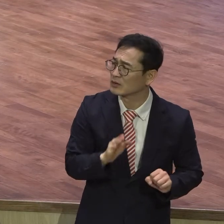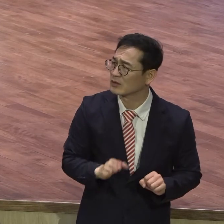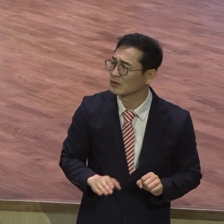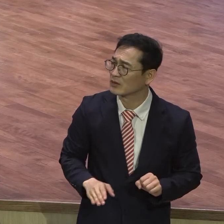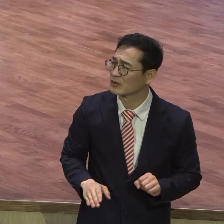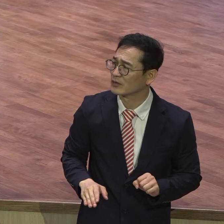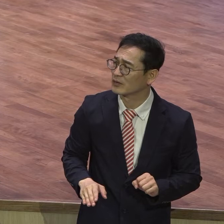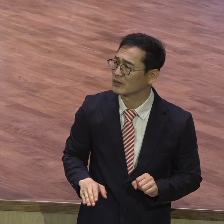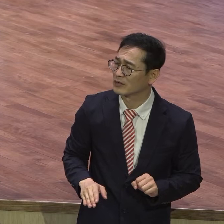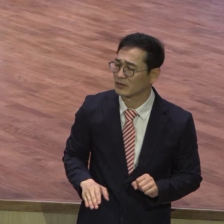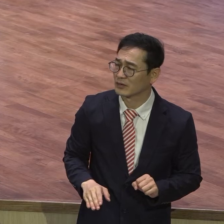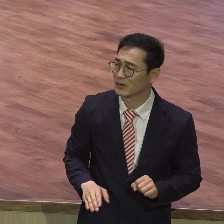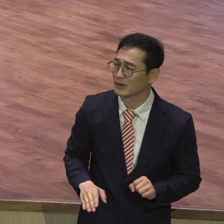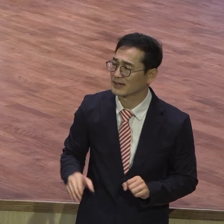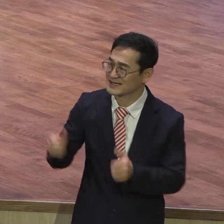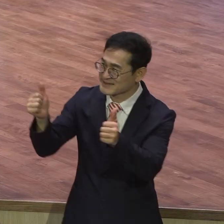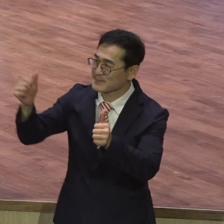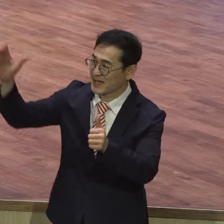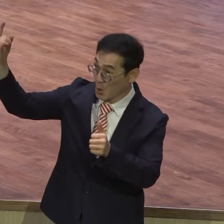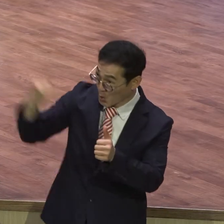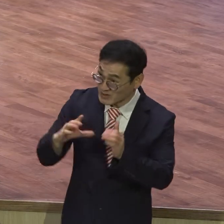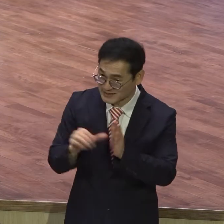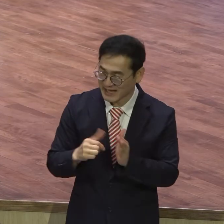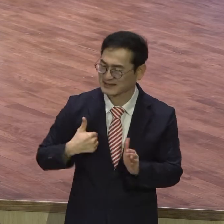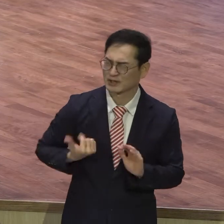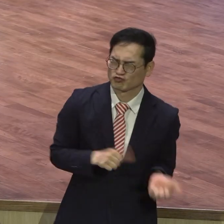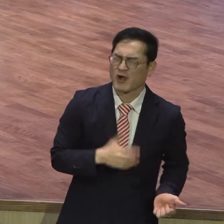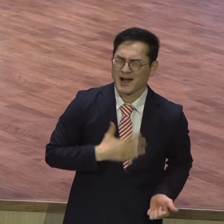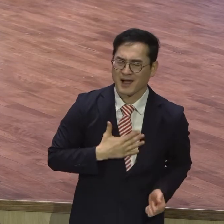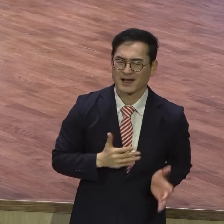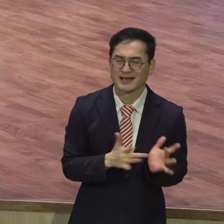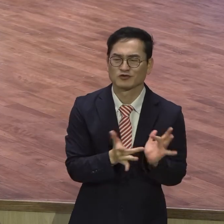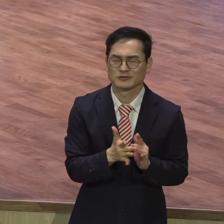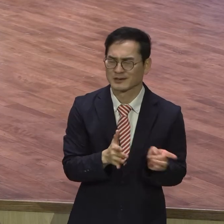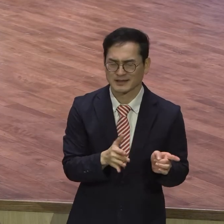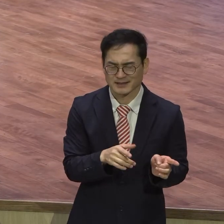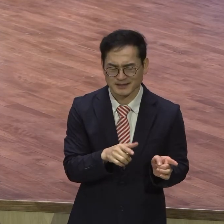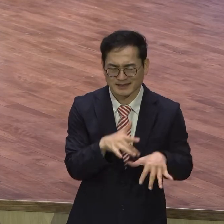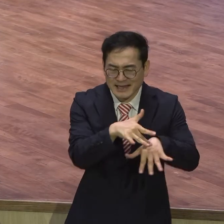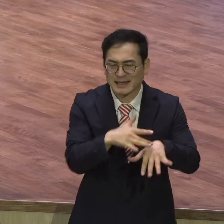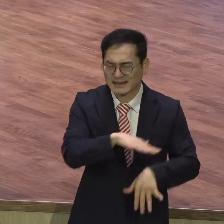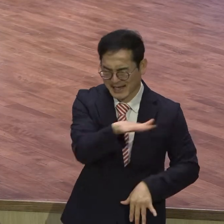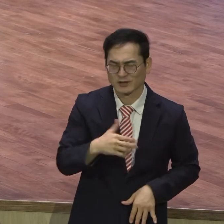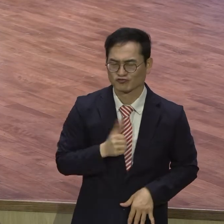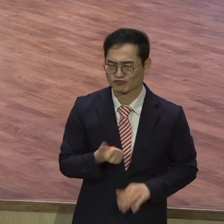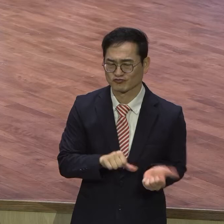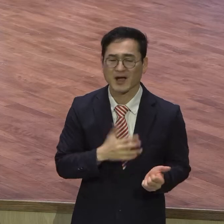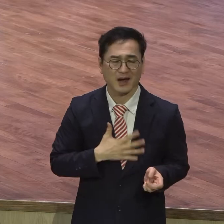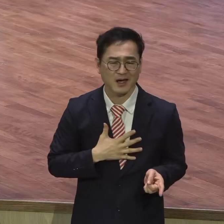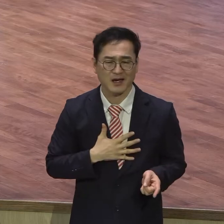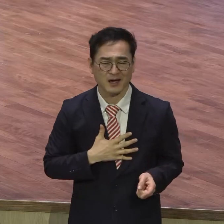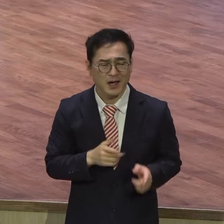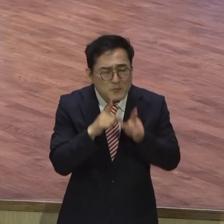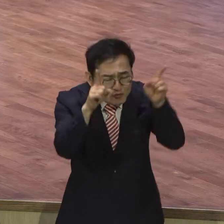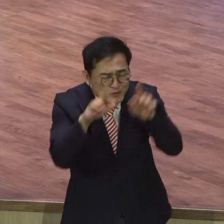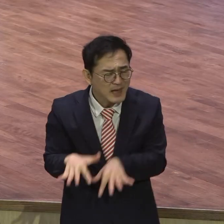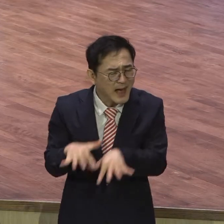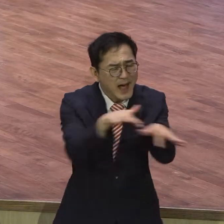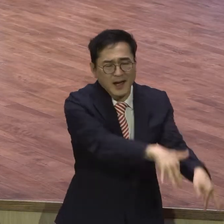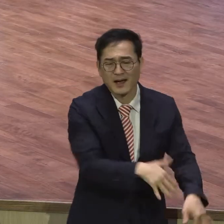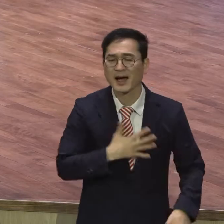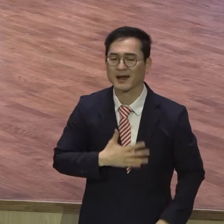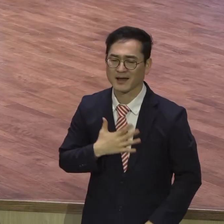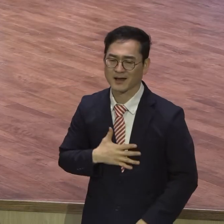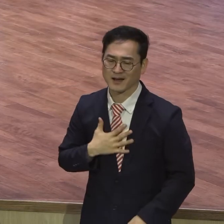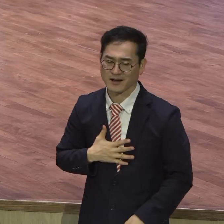오실 그때는 이들은 싹 다 무주경에 빠진다 무주경이 어디냐? 지옥이에요 예수 안 믿고 죽은 사람들이